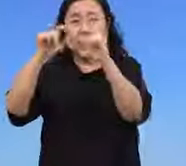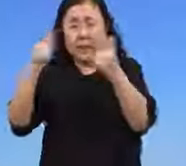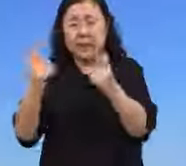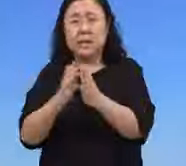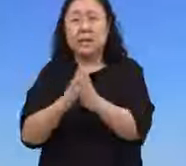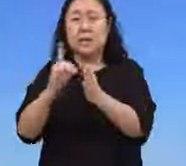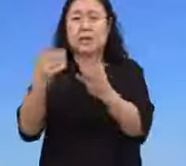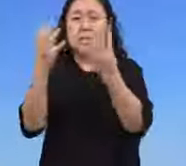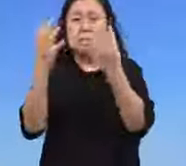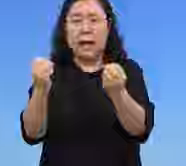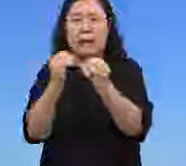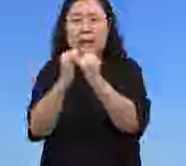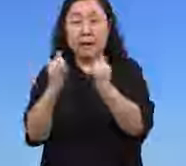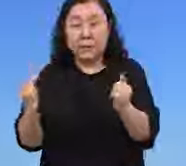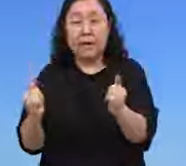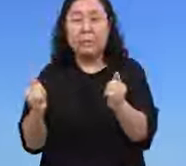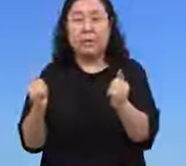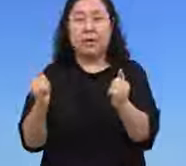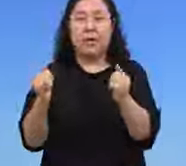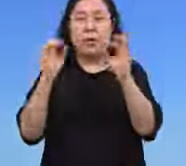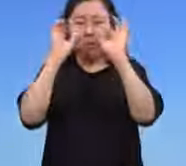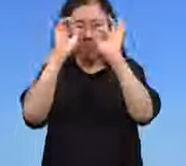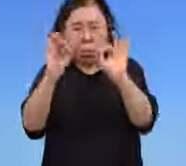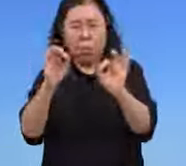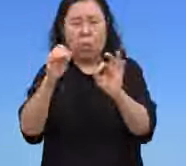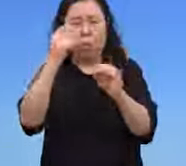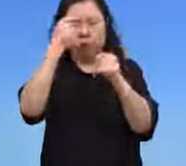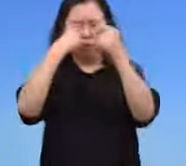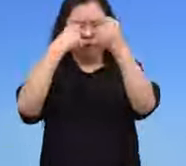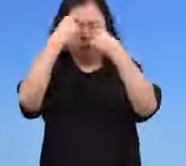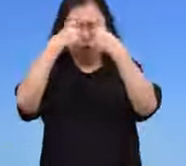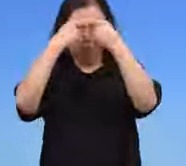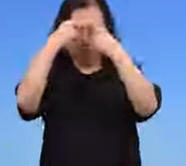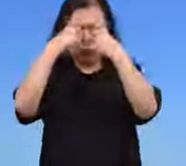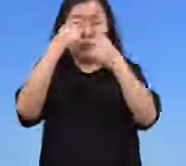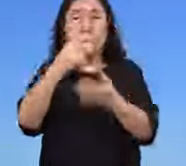향하여 그들을 생각하며 눈물을 흘리시는 주님.